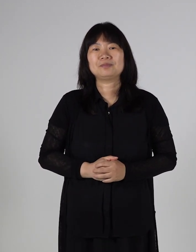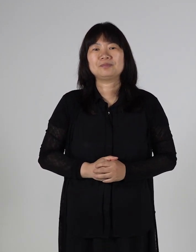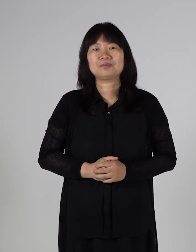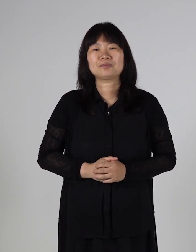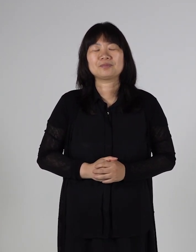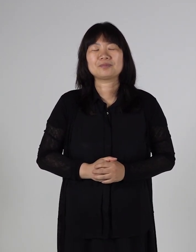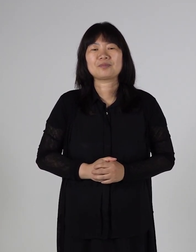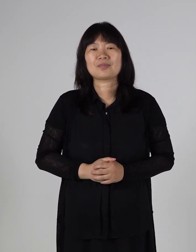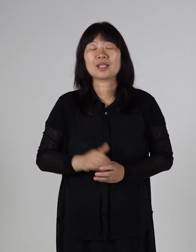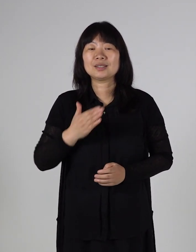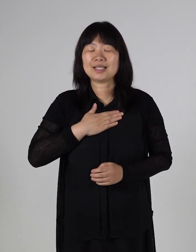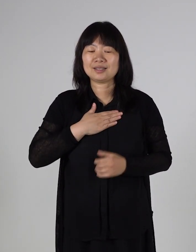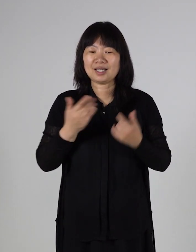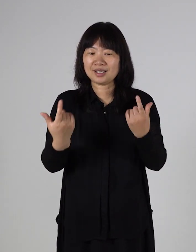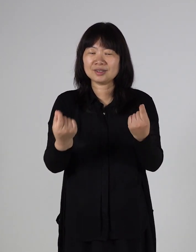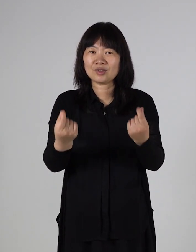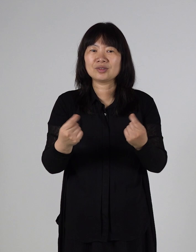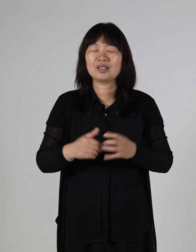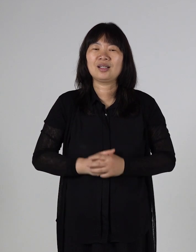제가 이렇게